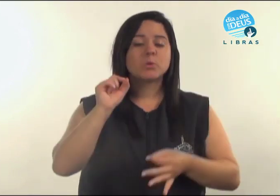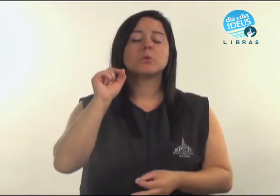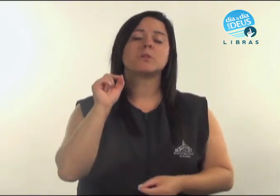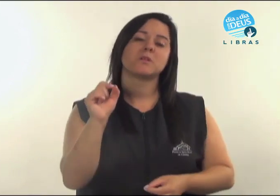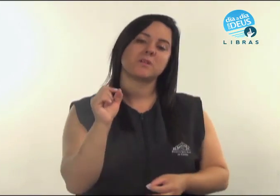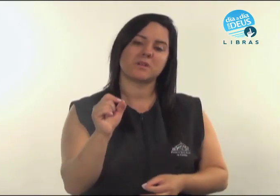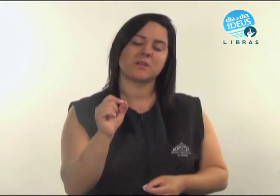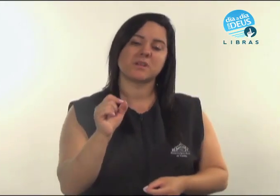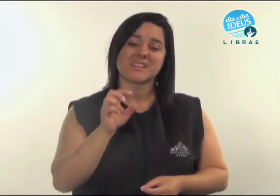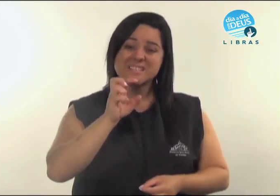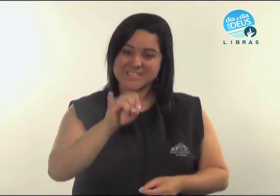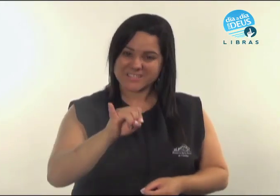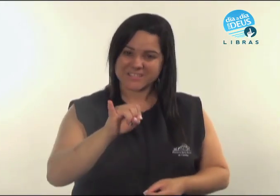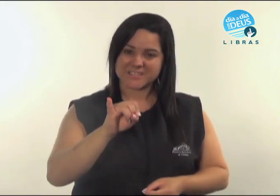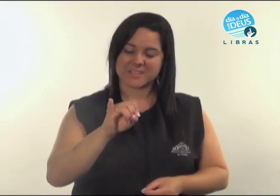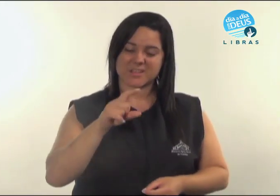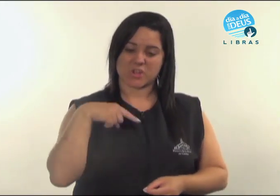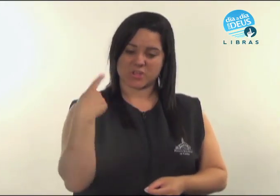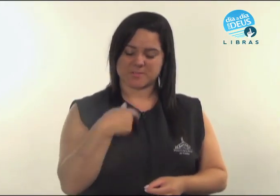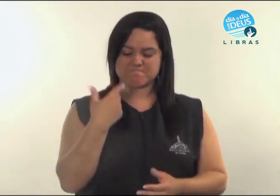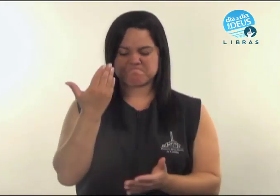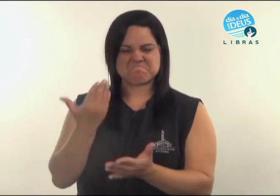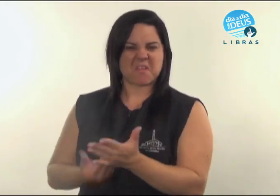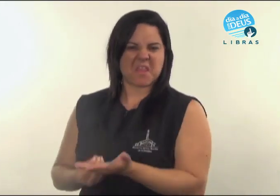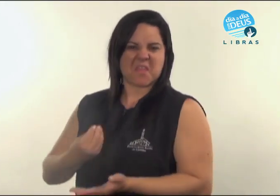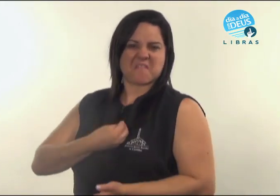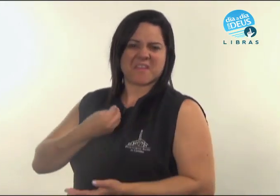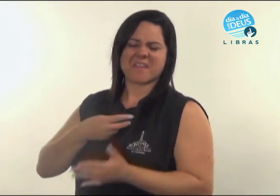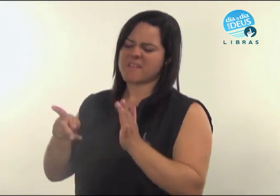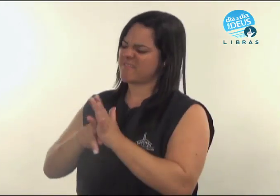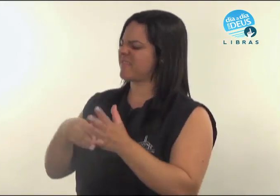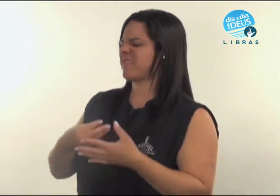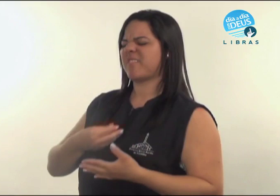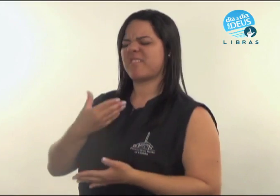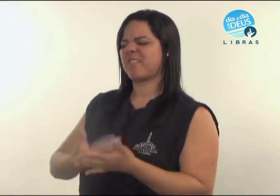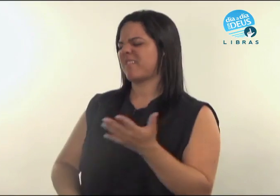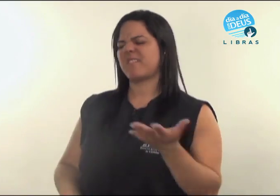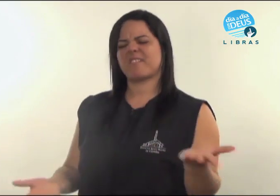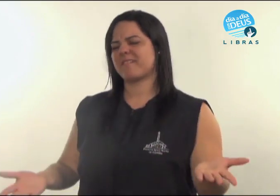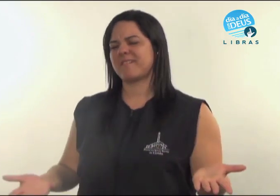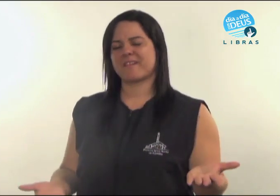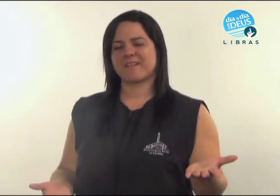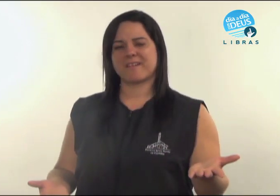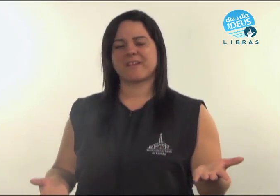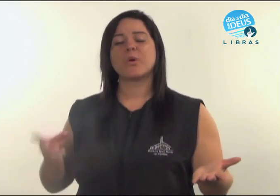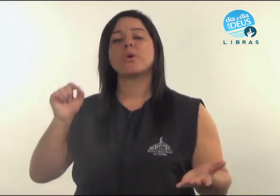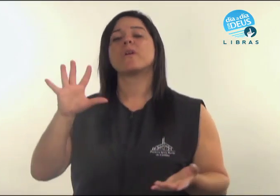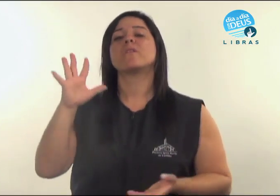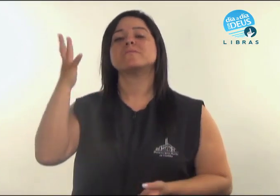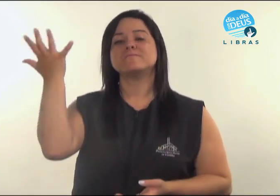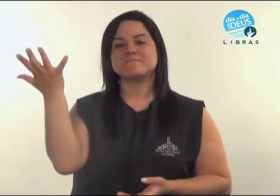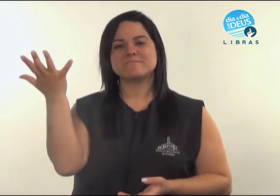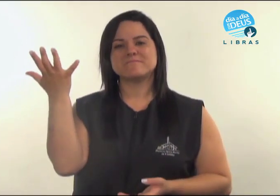E a Bíblia diz uma coisa tremenda: quando a gente é capaz de perder a nossa vida